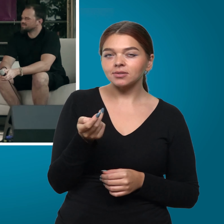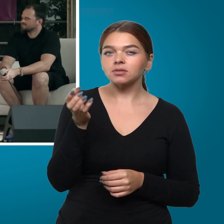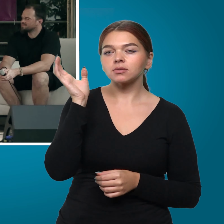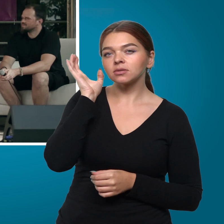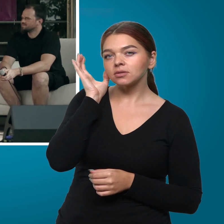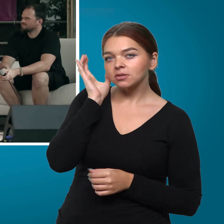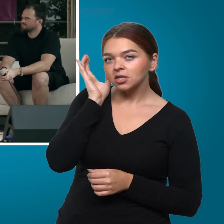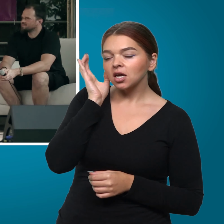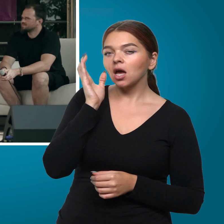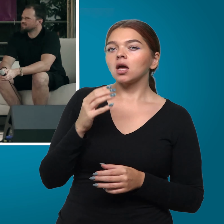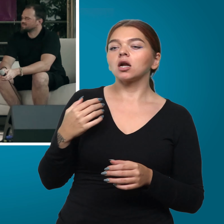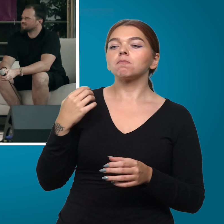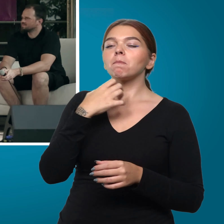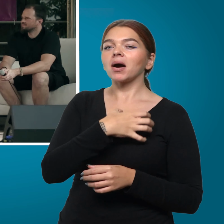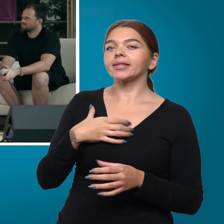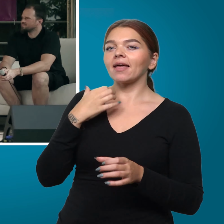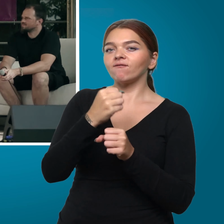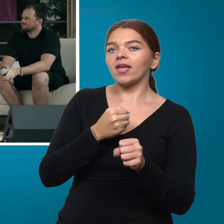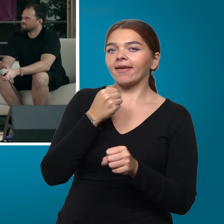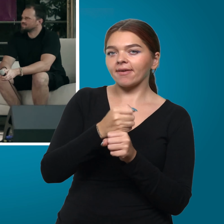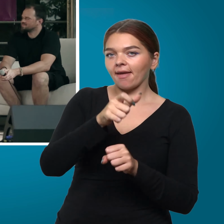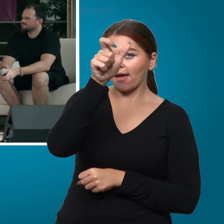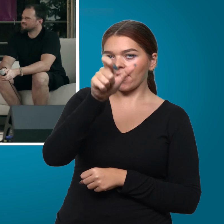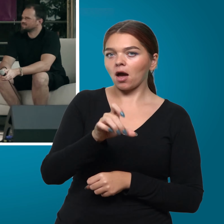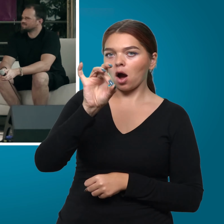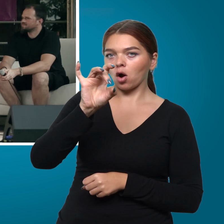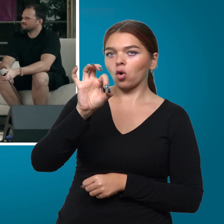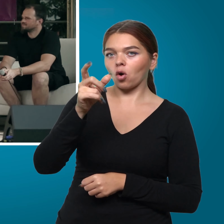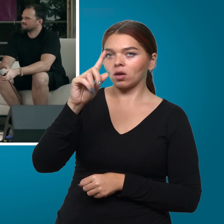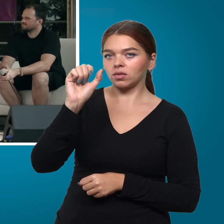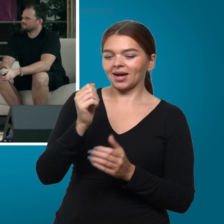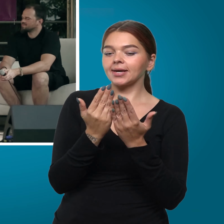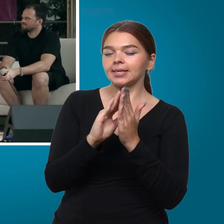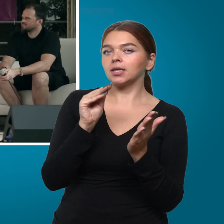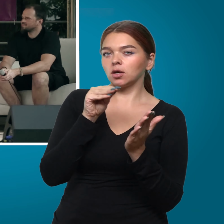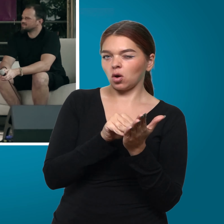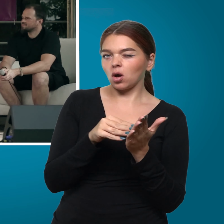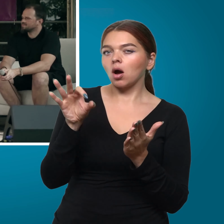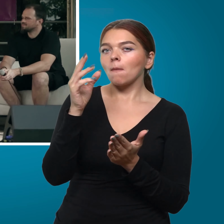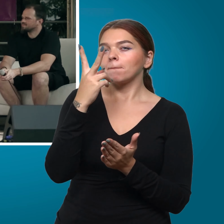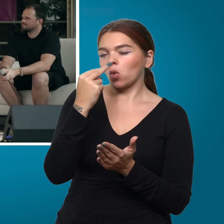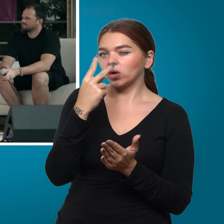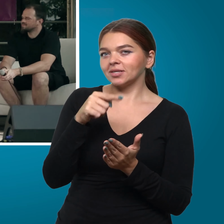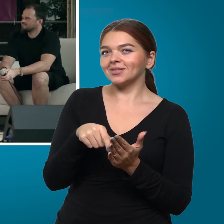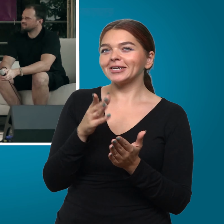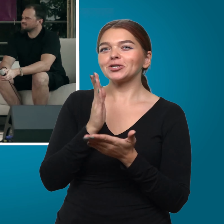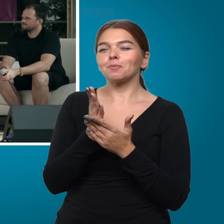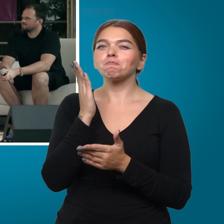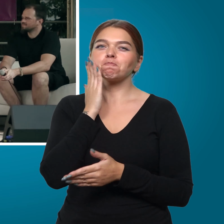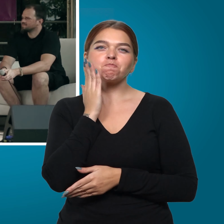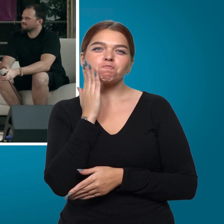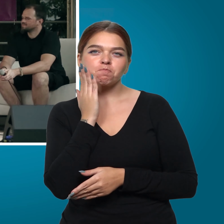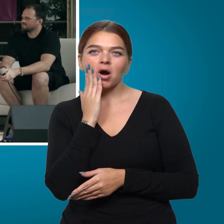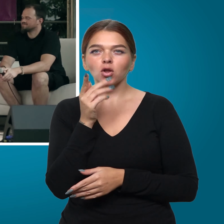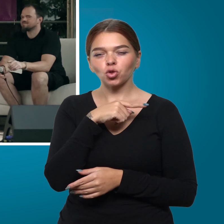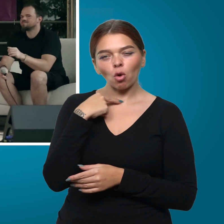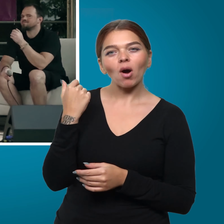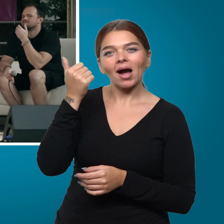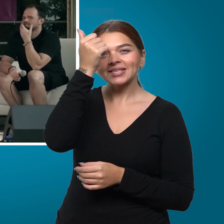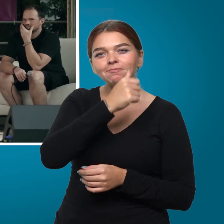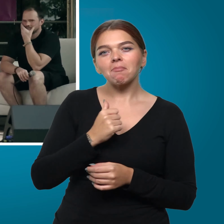paauglystę. Kažkokie tai ryškus atgarsiai, ar daug asmeninio kažko yra toje knygoje? Tai kaip ir minėjau,